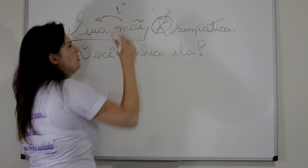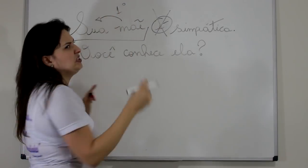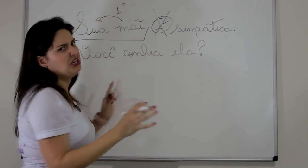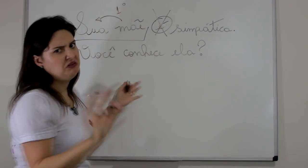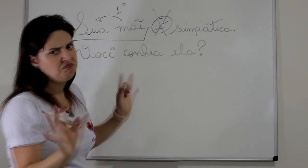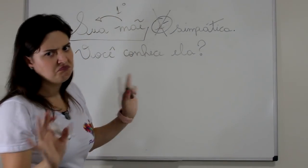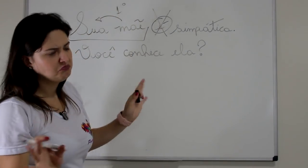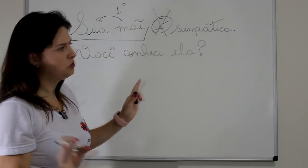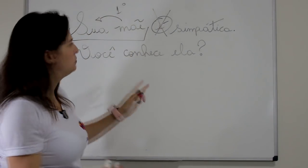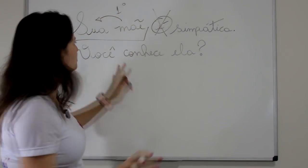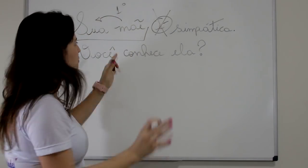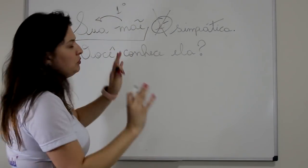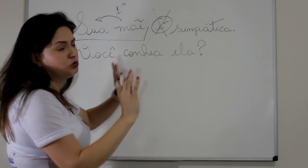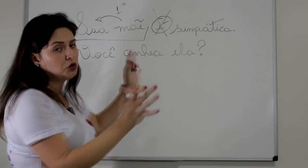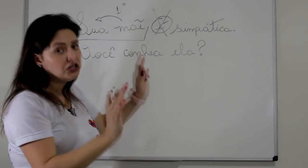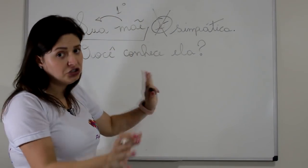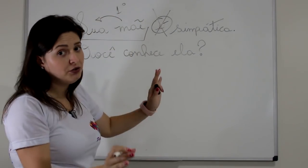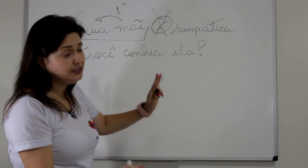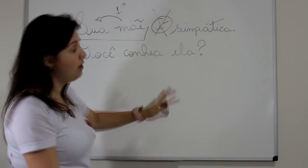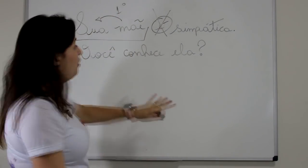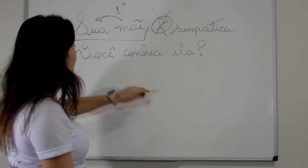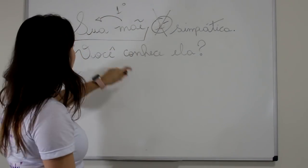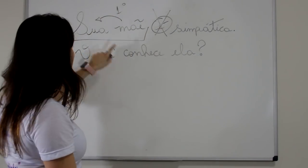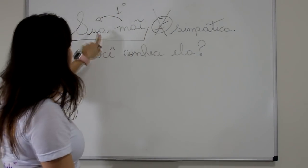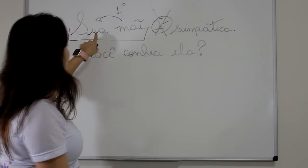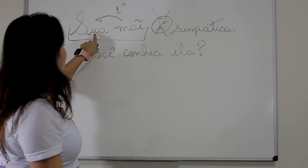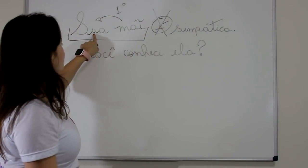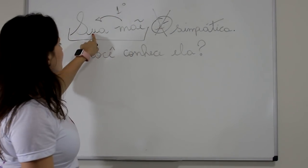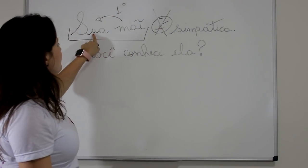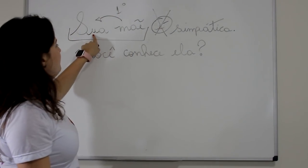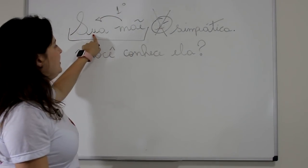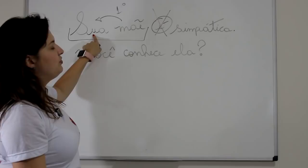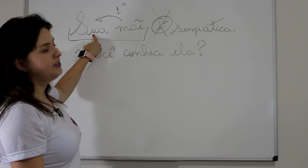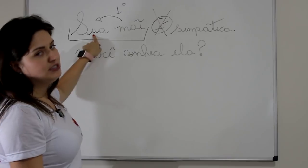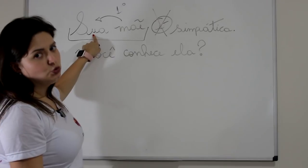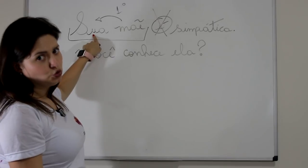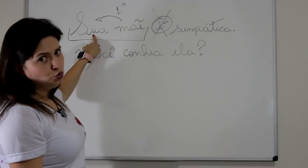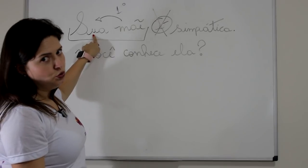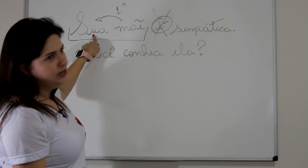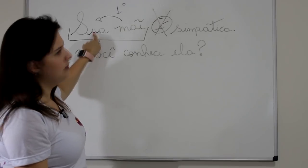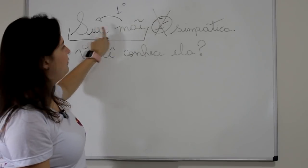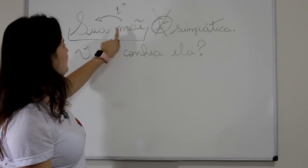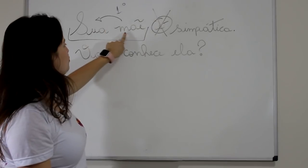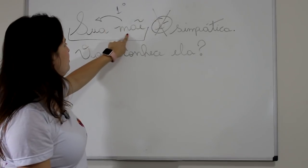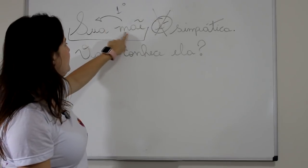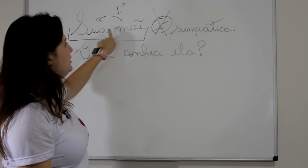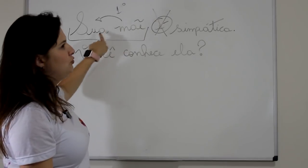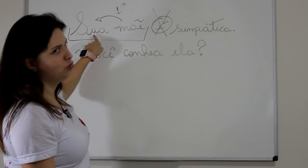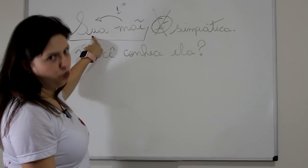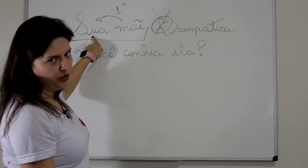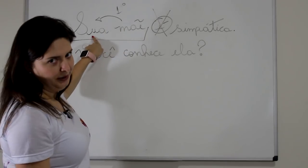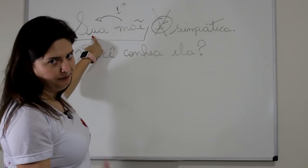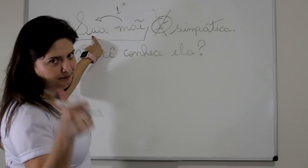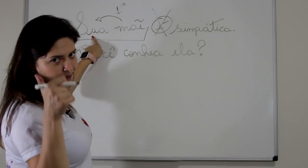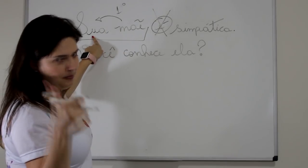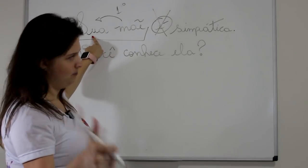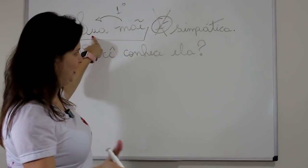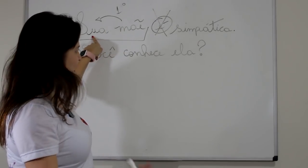muito trocadilho aqui da ordem, só que em vez de fazer o sua, eu faço mãe sua,